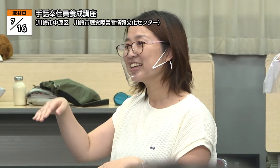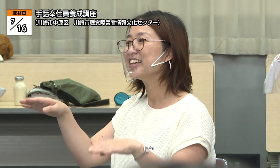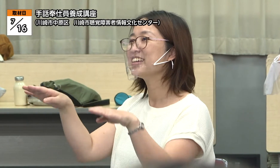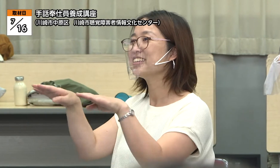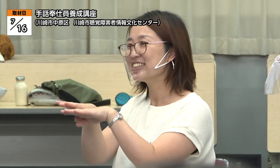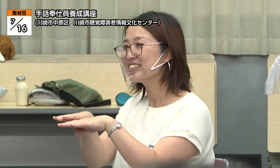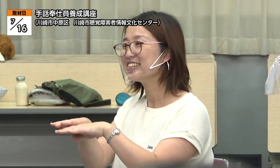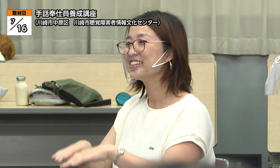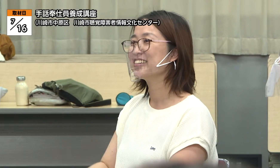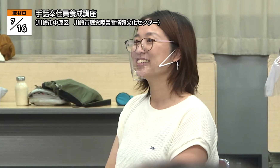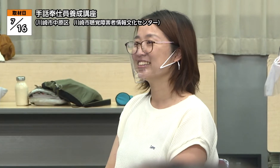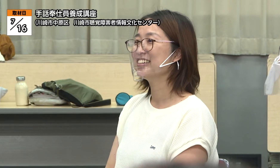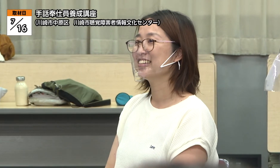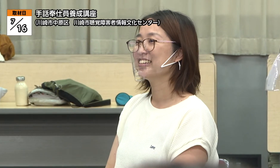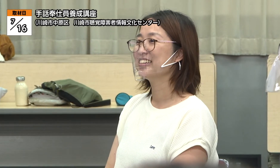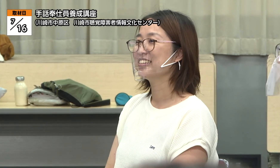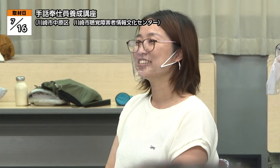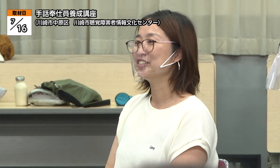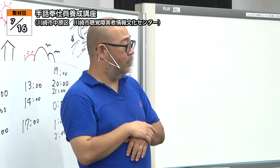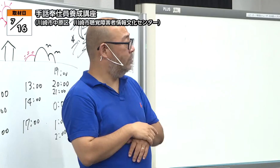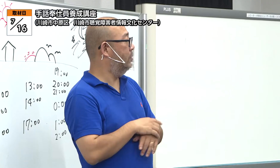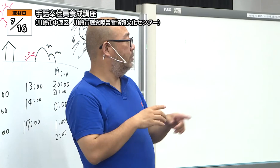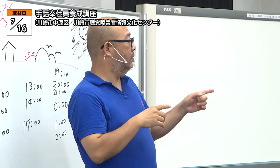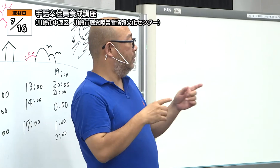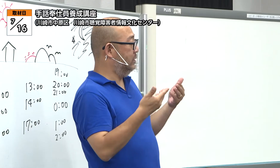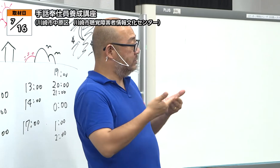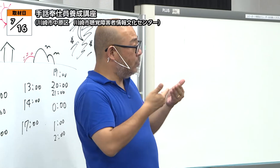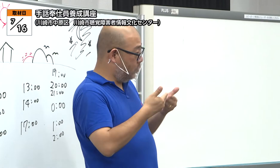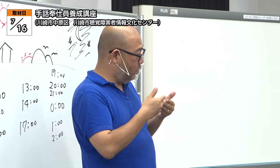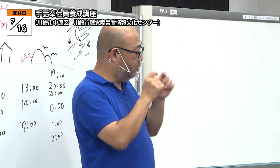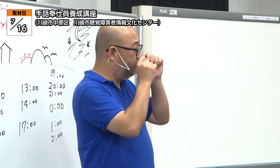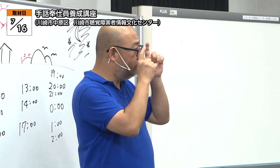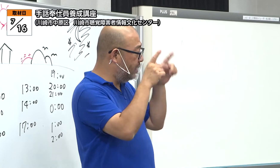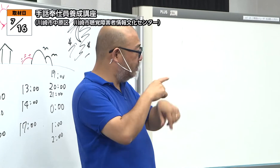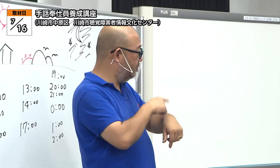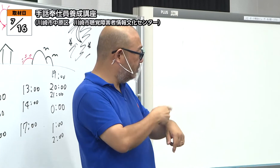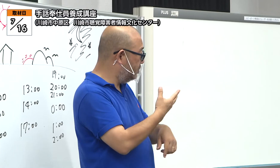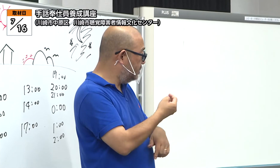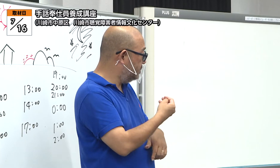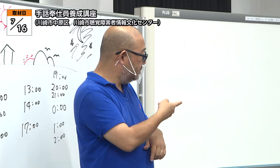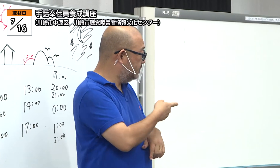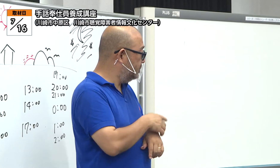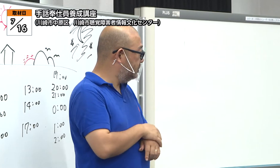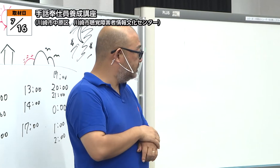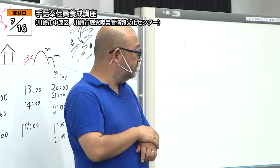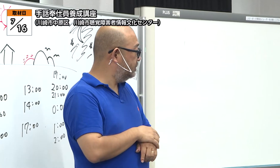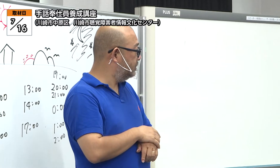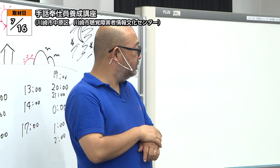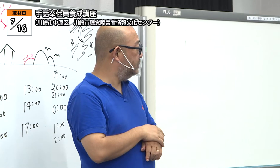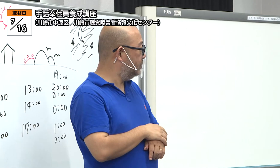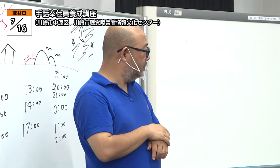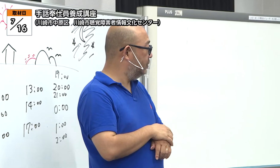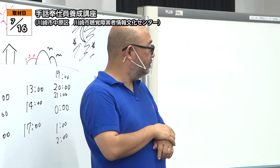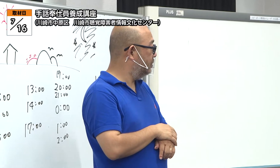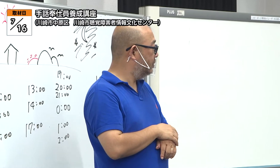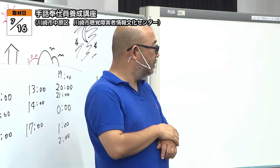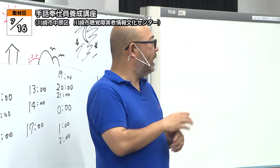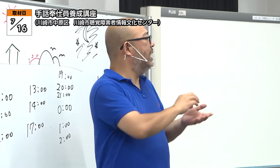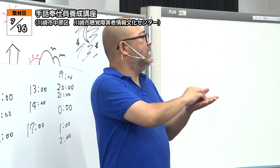か会話をうまく伝えることができなかったりしたので、学んでみたいなと